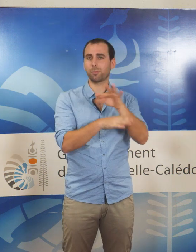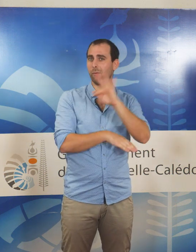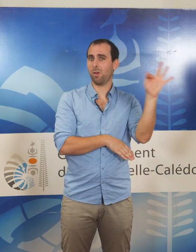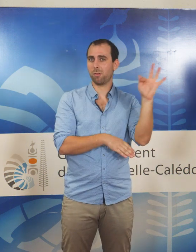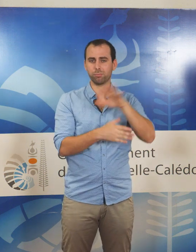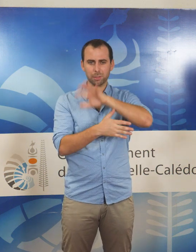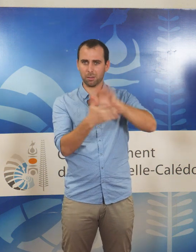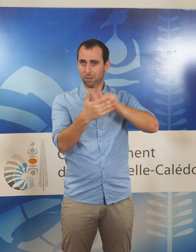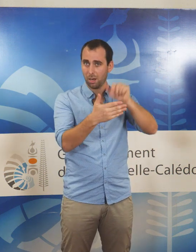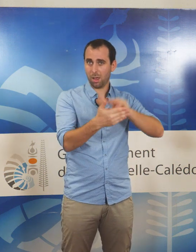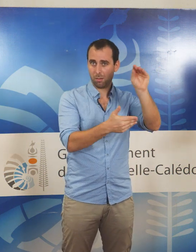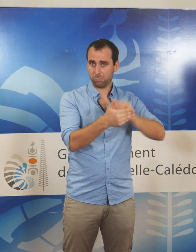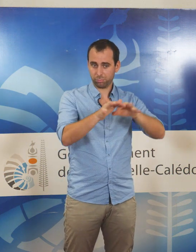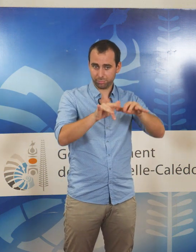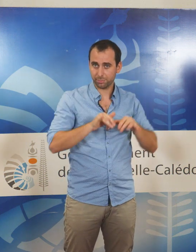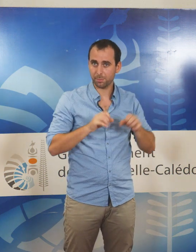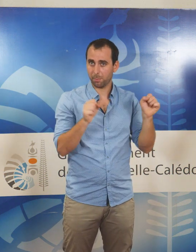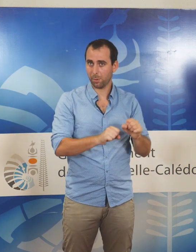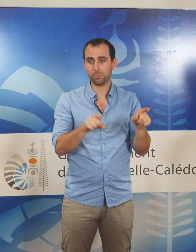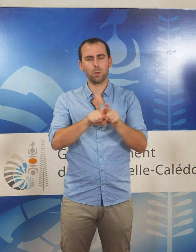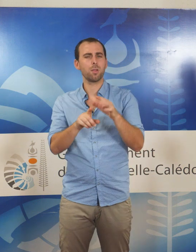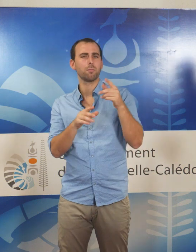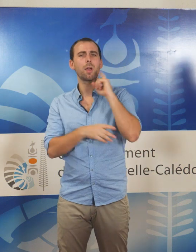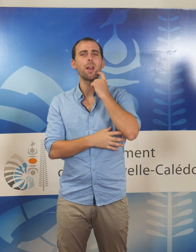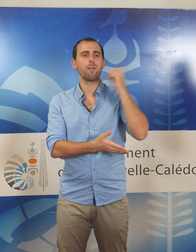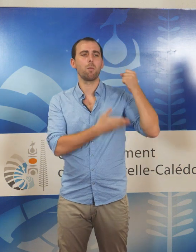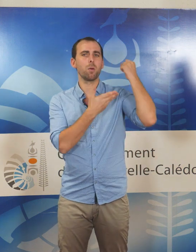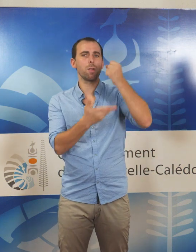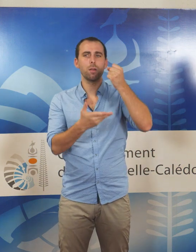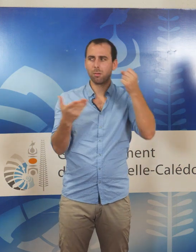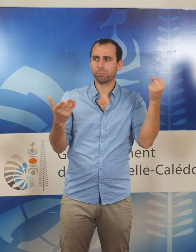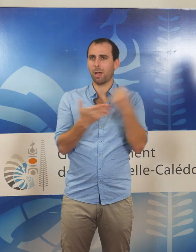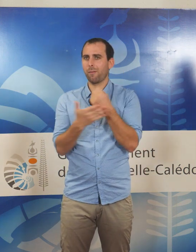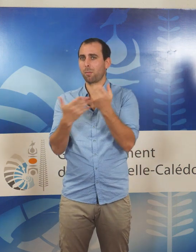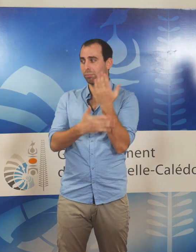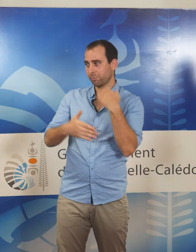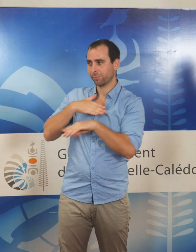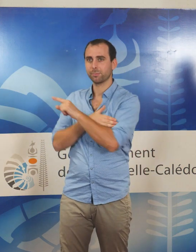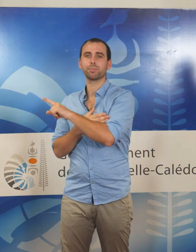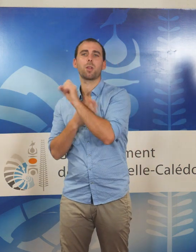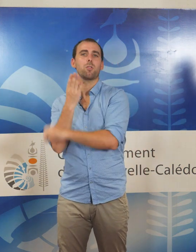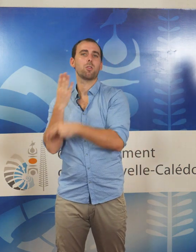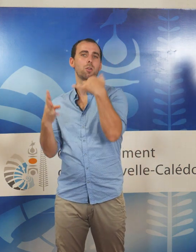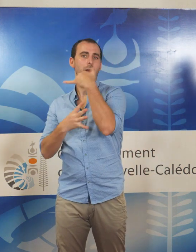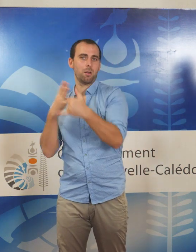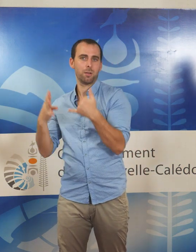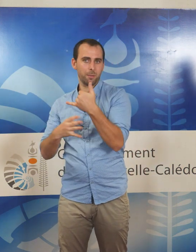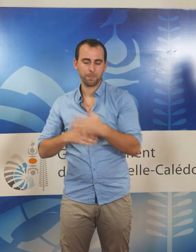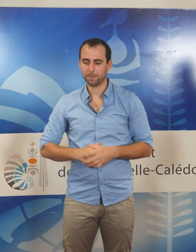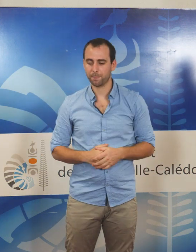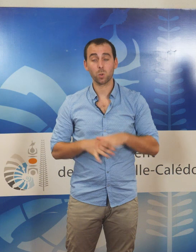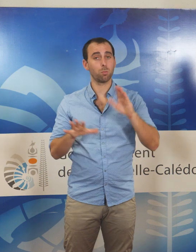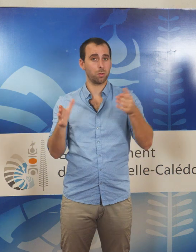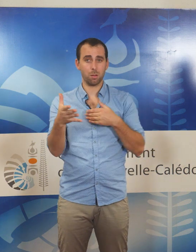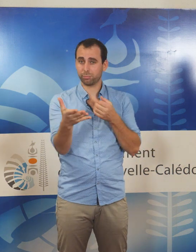élèves boursiers qui se signalent aussi au niveau des provinces. Donc, nous, ce que nous avons besoin, et c'est pour ça que je passe ce message aujourd'hui, pour avoir l'ensemble des